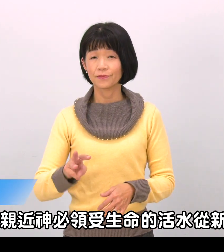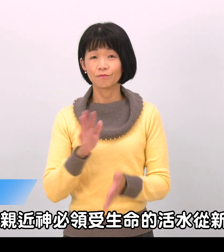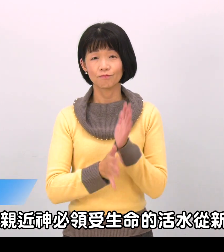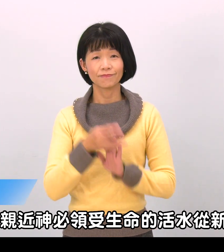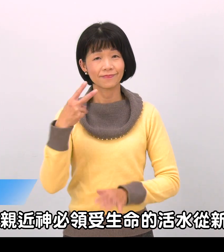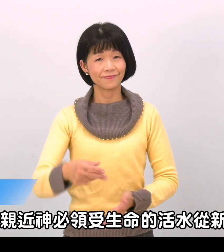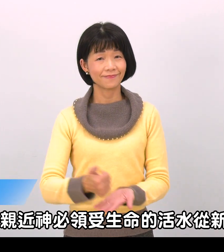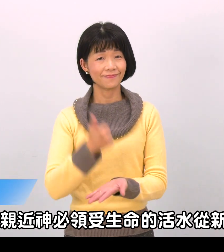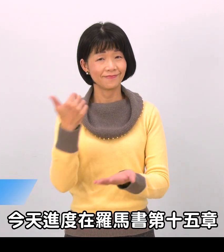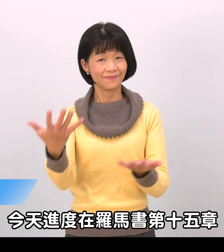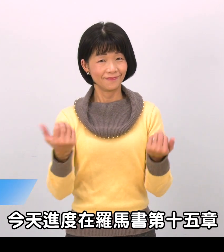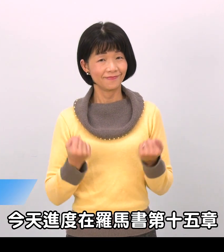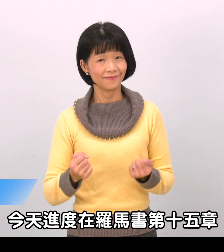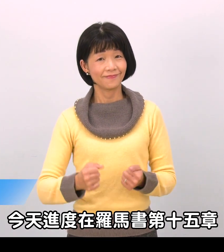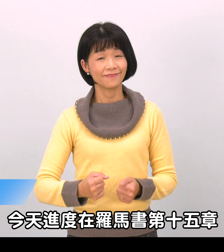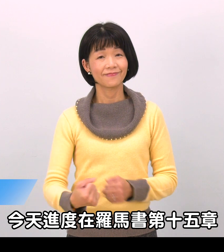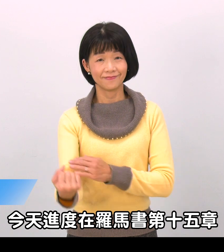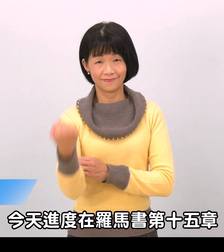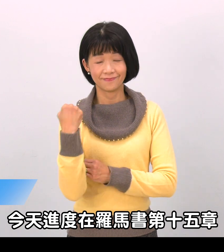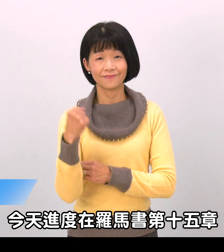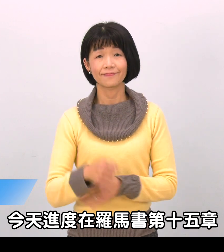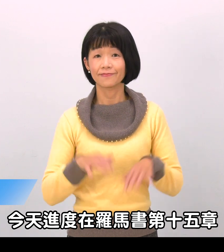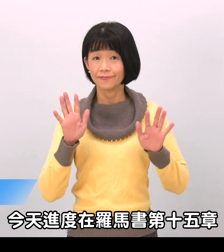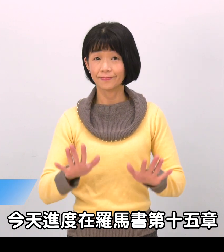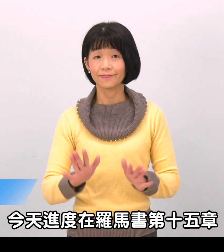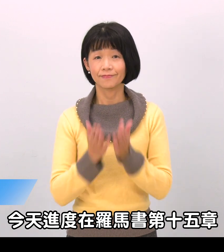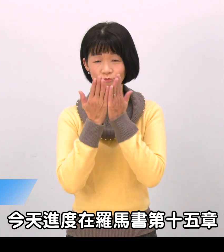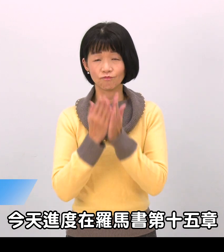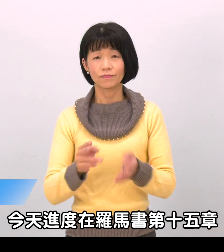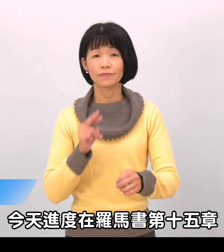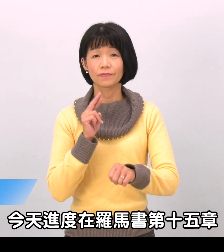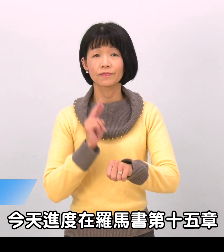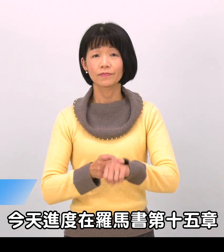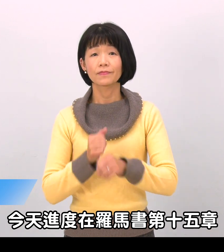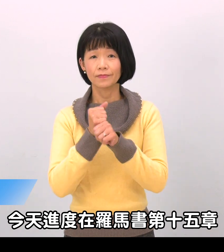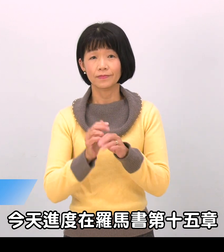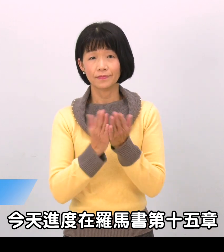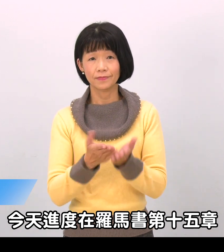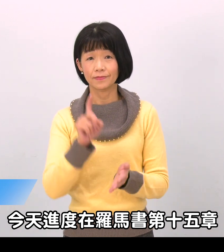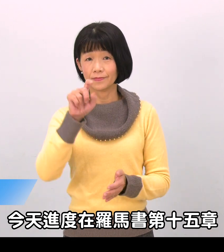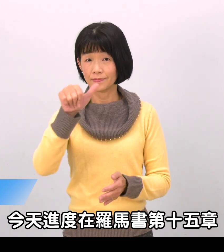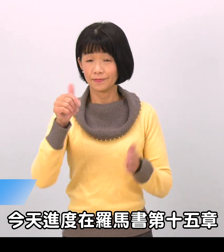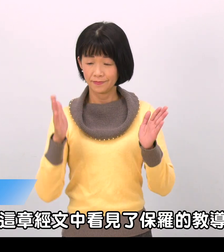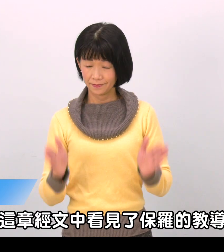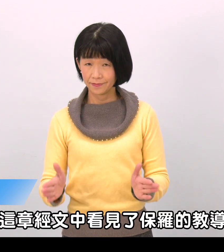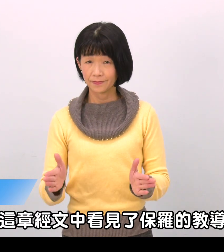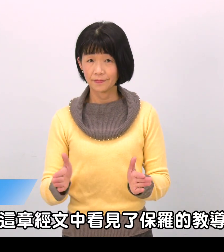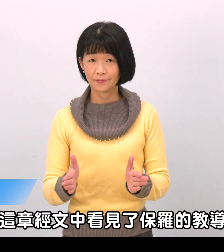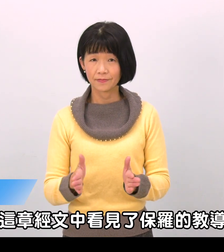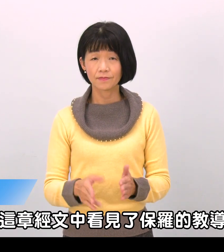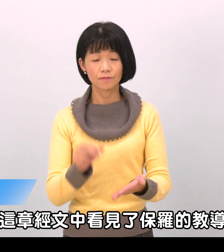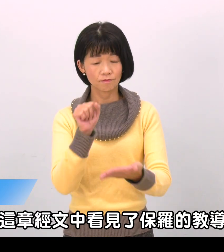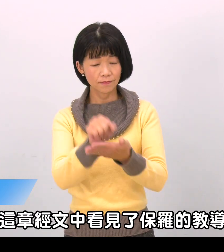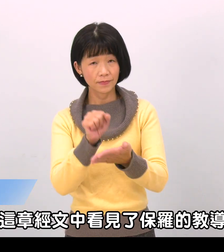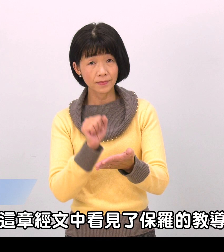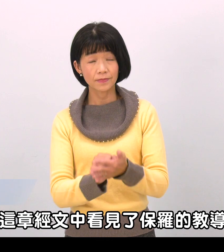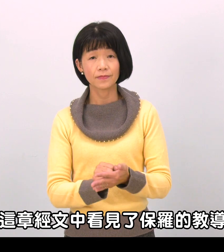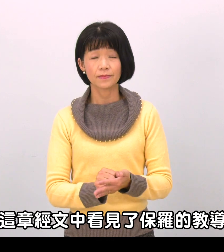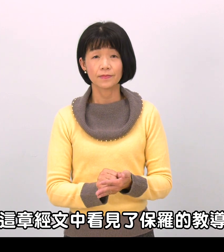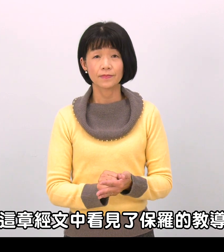力。今天进度在罗马书第十五章，这章经文中看见